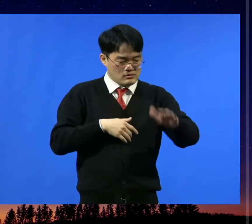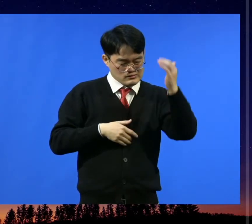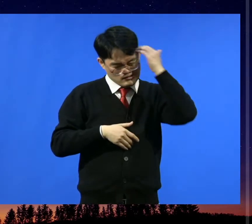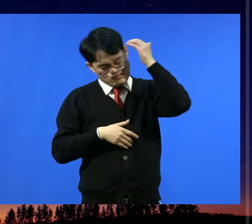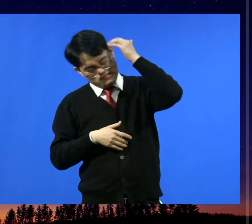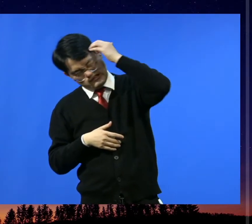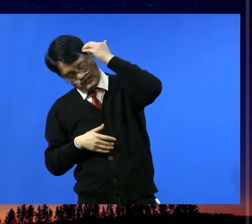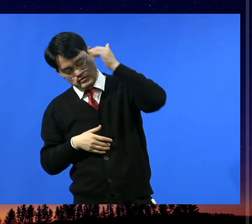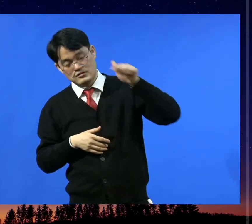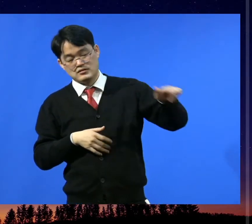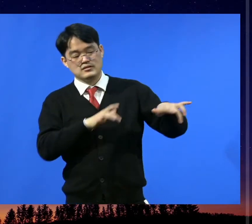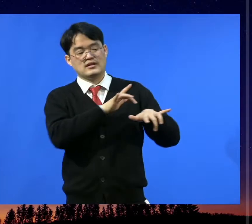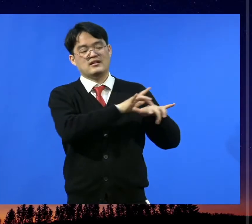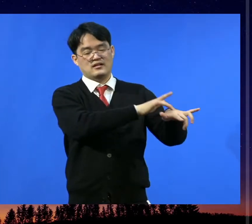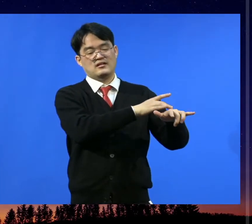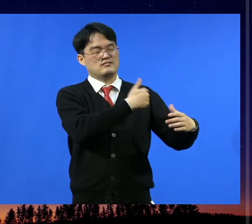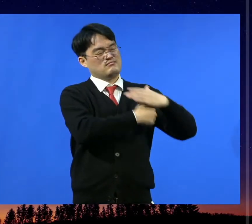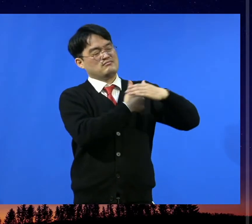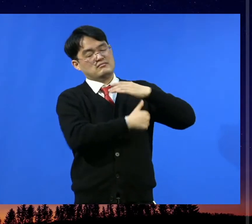거.